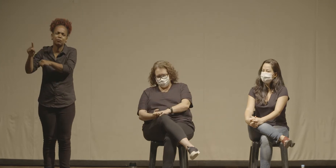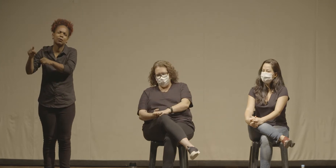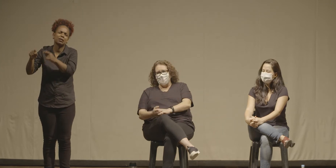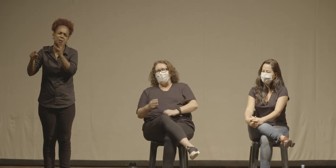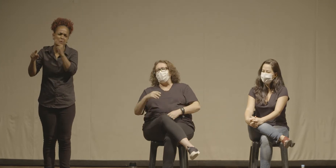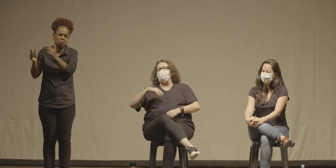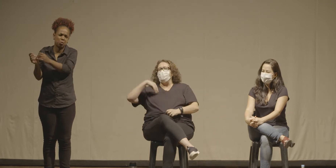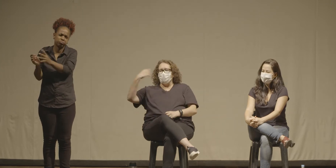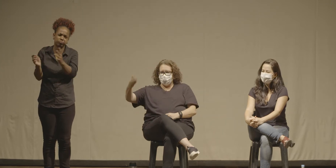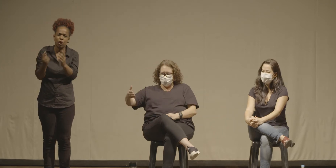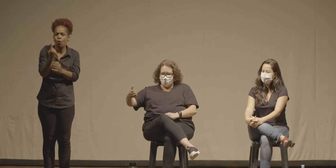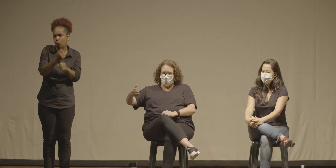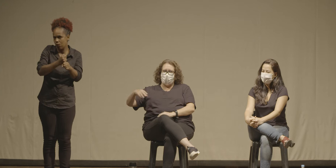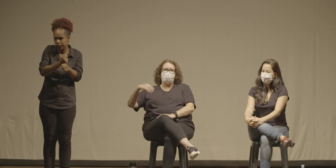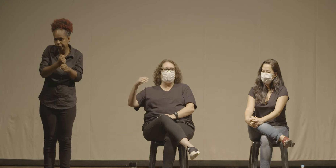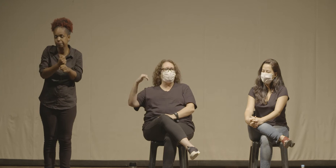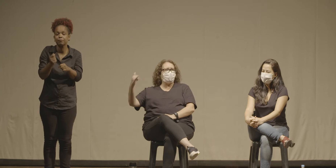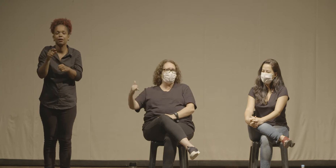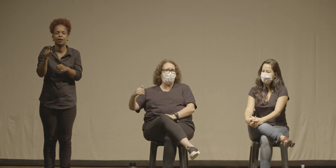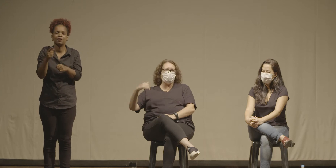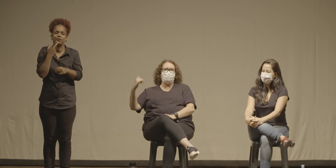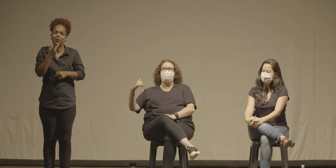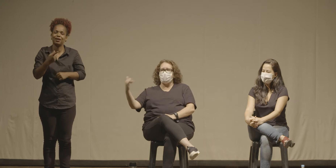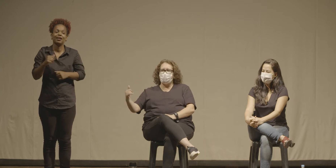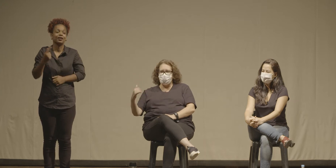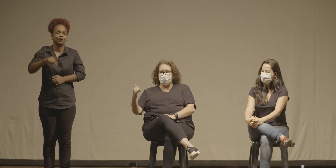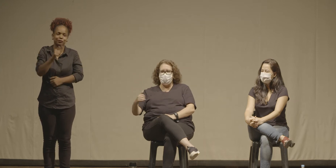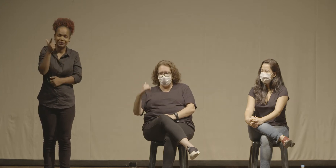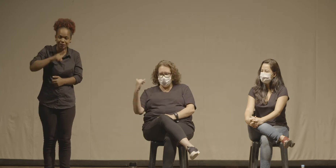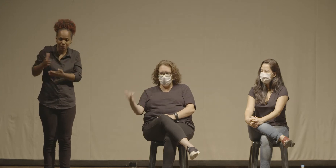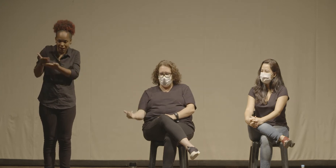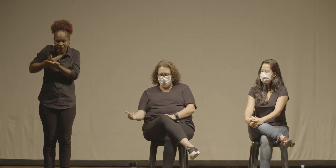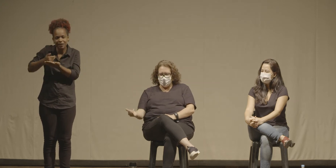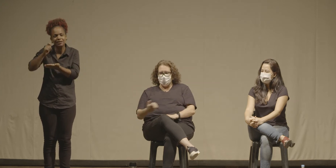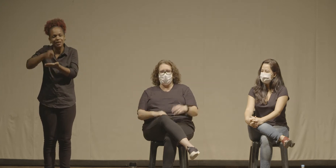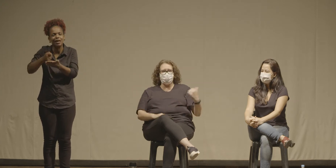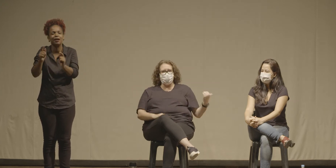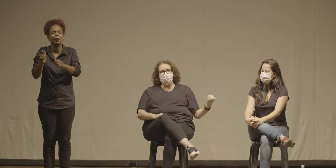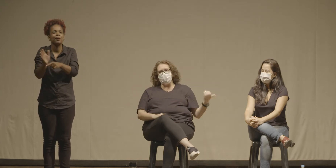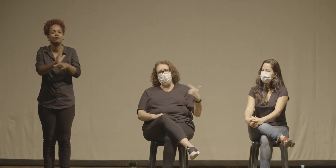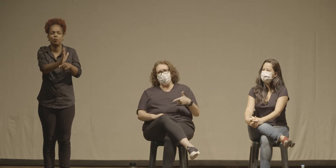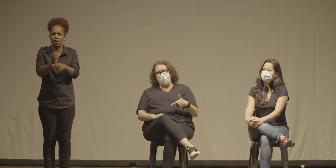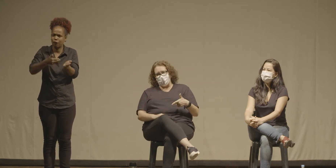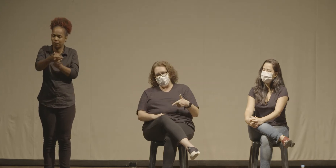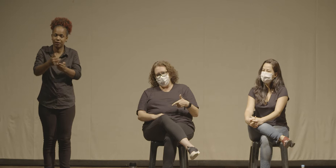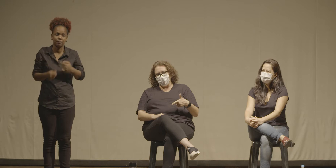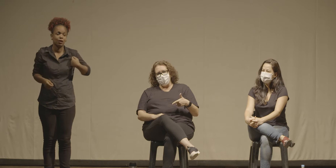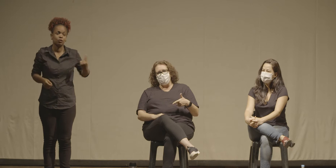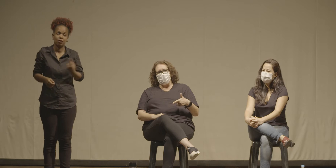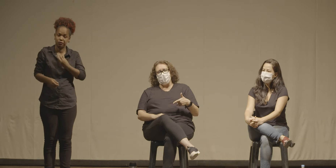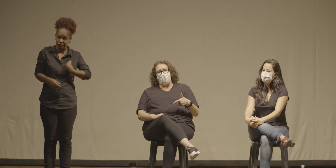ano. Aí, 1 ano, ela fala, gente, conseguiu o dinheiro, vamos começar a filmar. Nós estávamos em